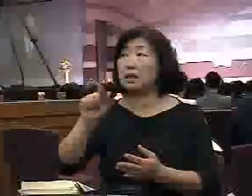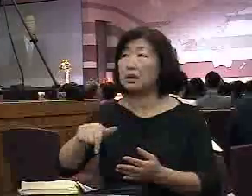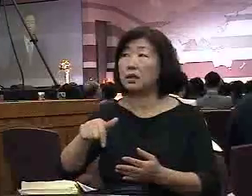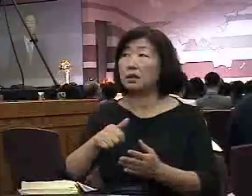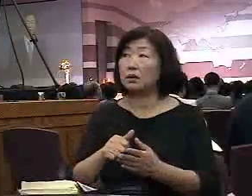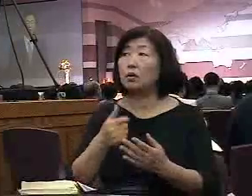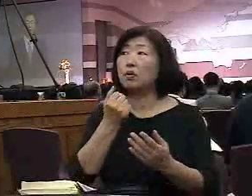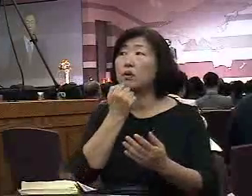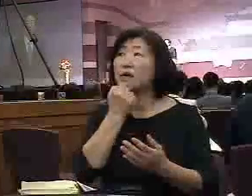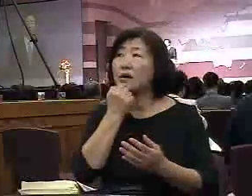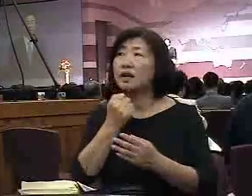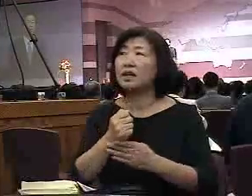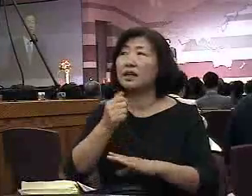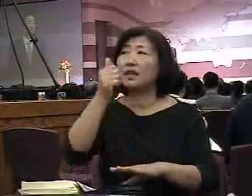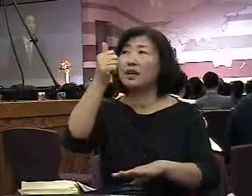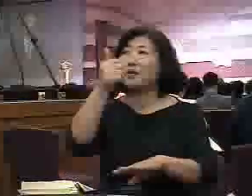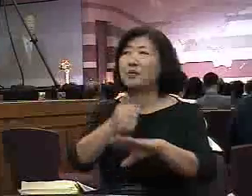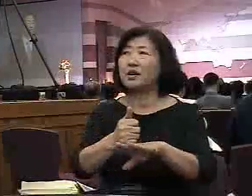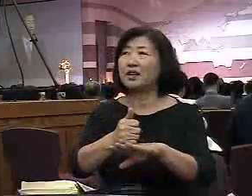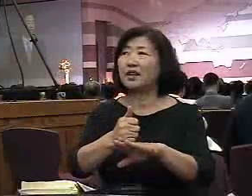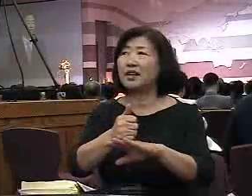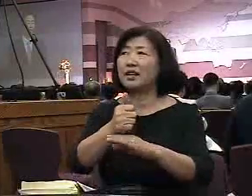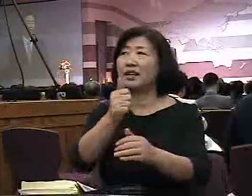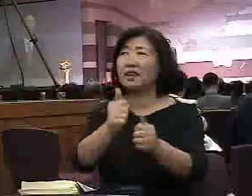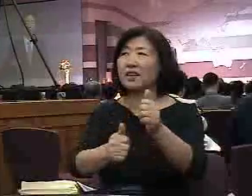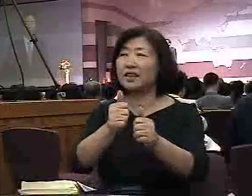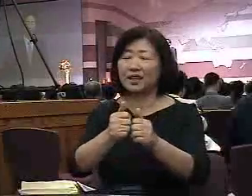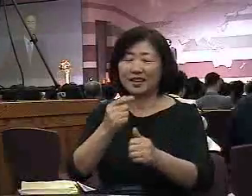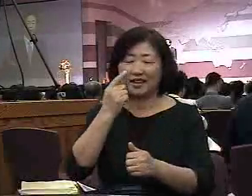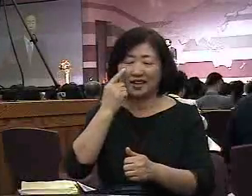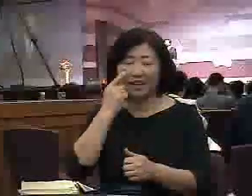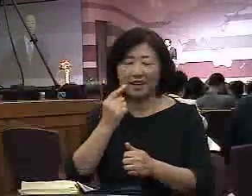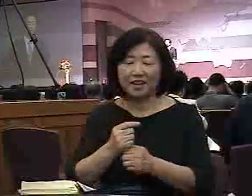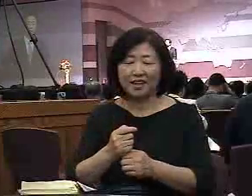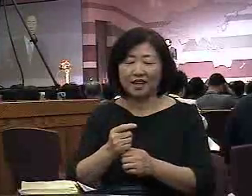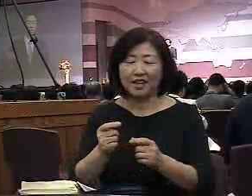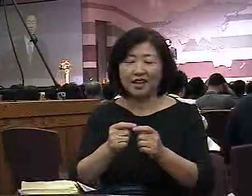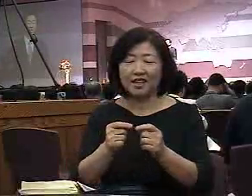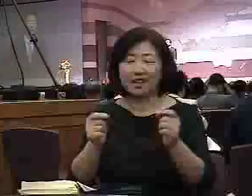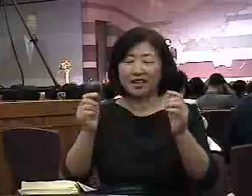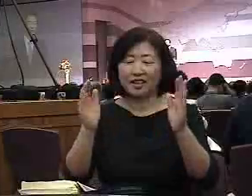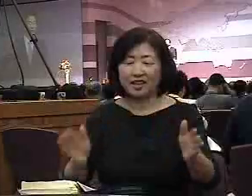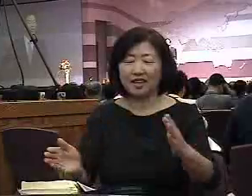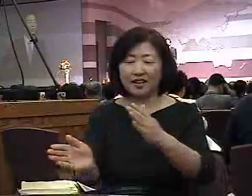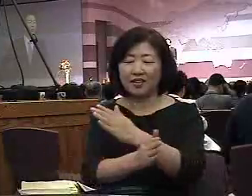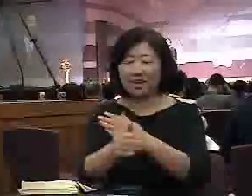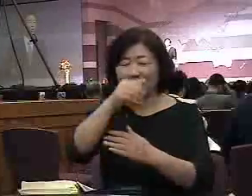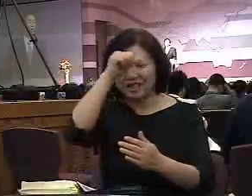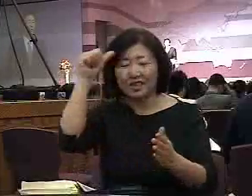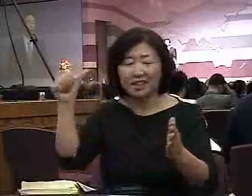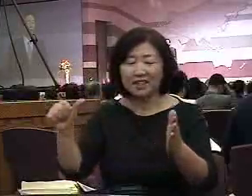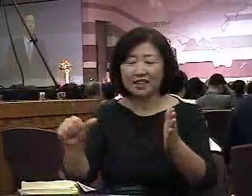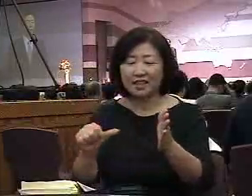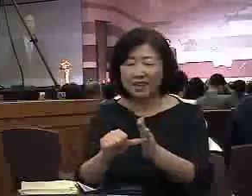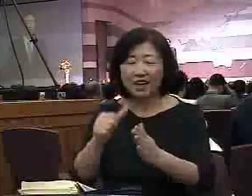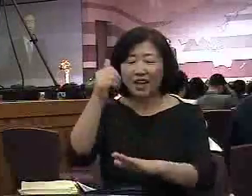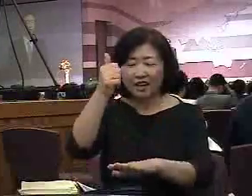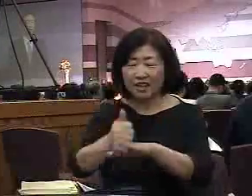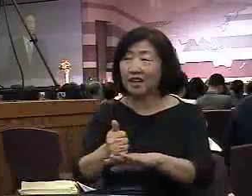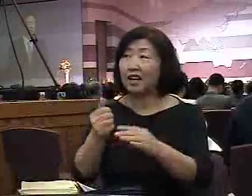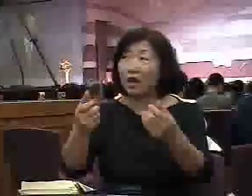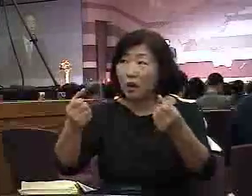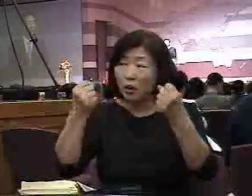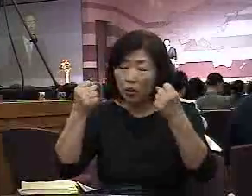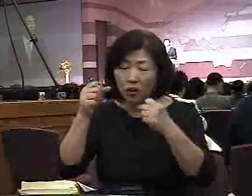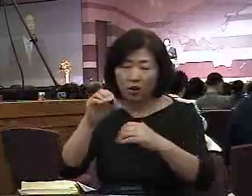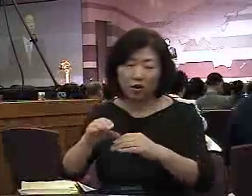본문은 기말고사라고 할 수 있습니다. 파이널 테스트라고 할 수 있어요. 그동안 비워온 그 아브라함의 생애에 이제 결정적으로 졸업을 앞두고 이제